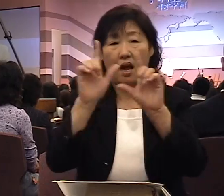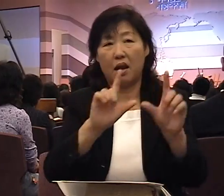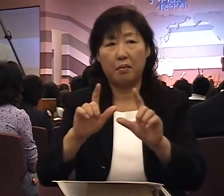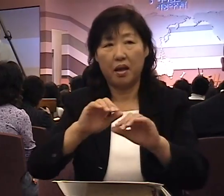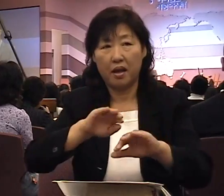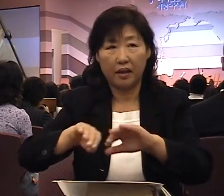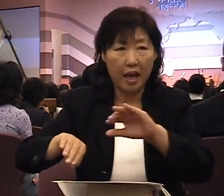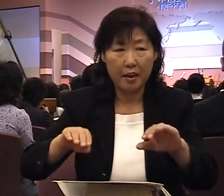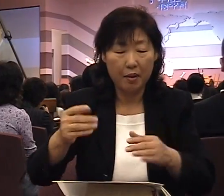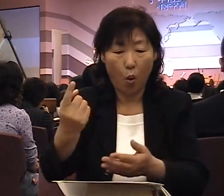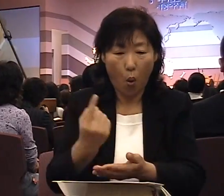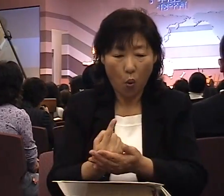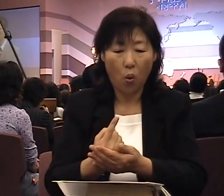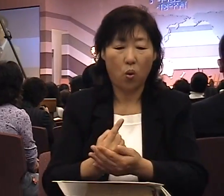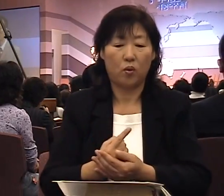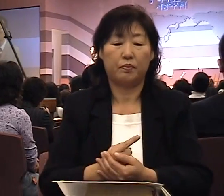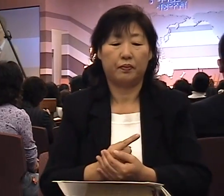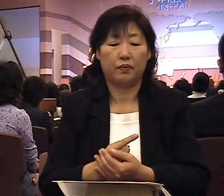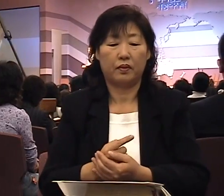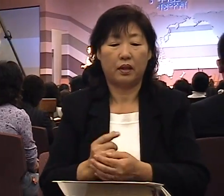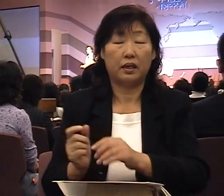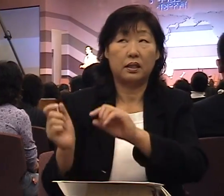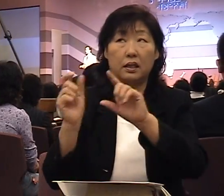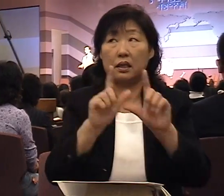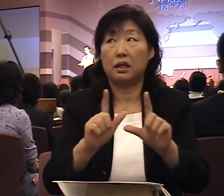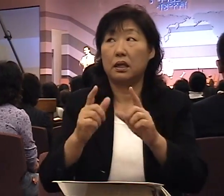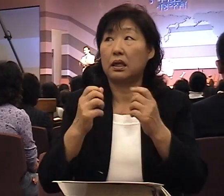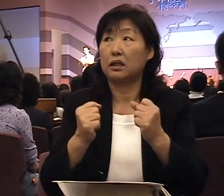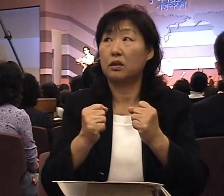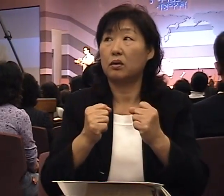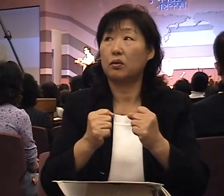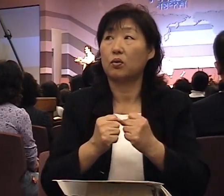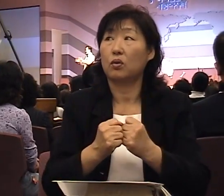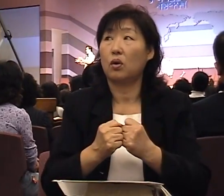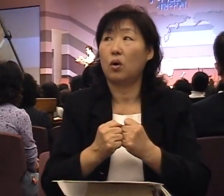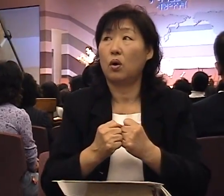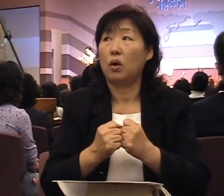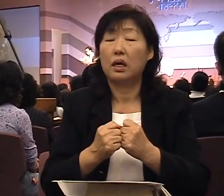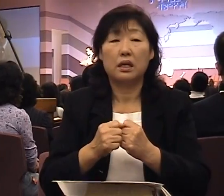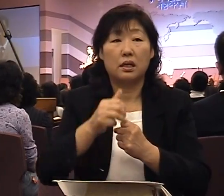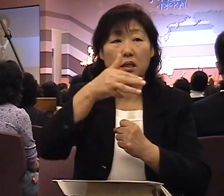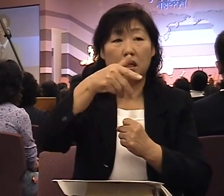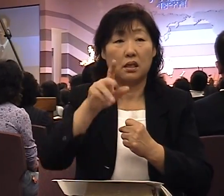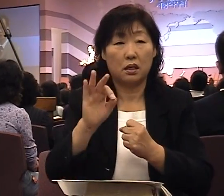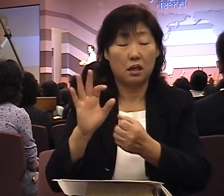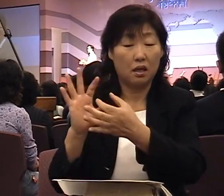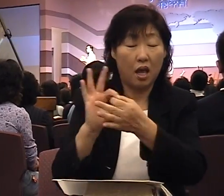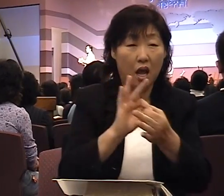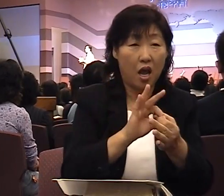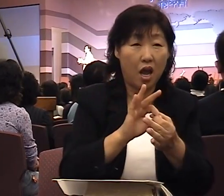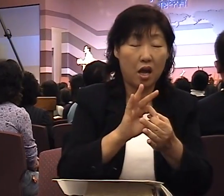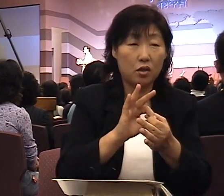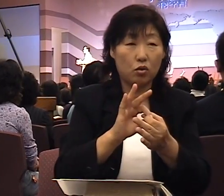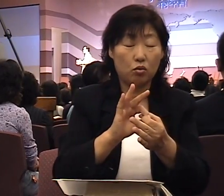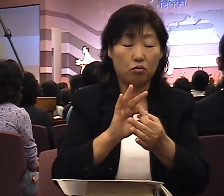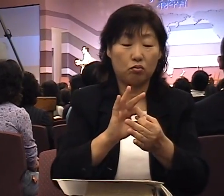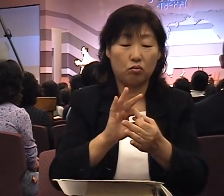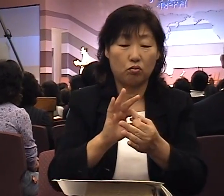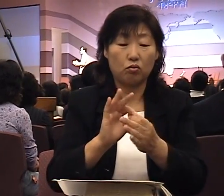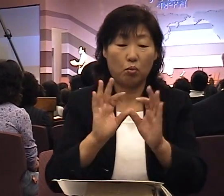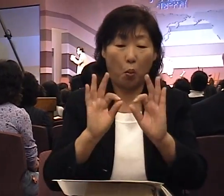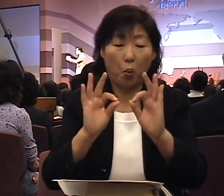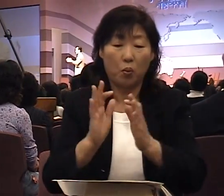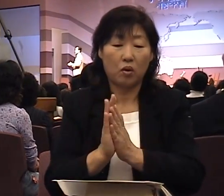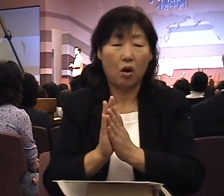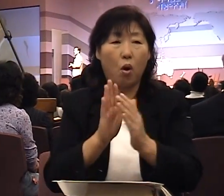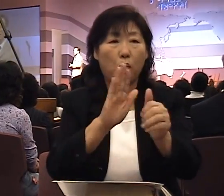하나님이세요. 사랑의 섭리의 손길. 그리고 창세기를 계속 보니까 불러주시는 하나님이 또 어떤 하나님이